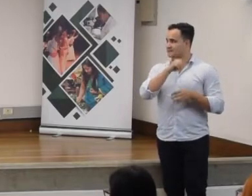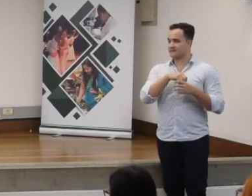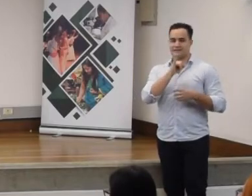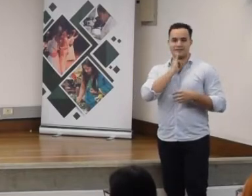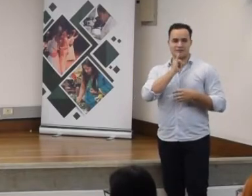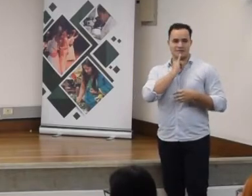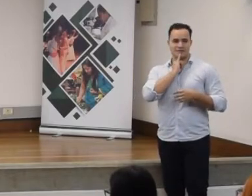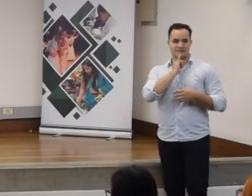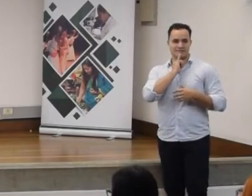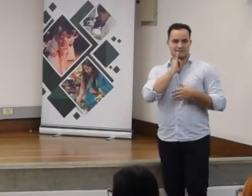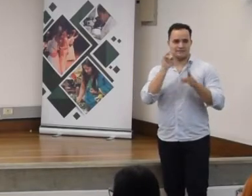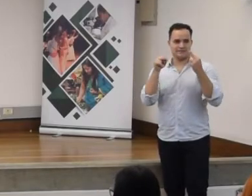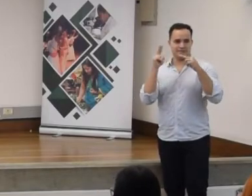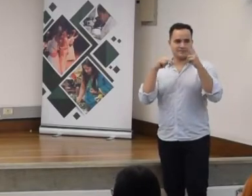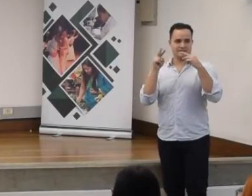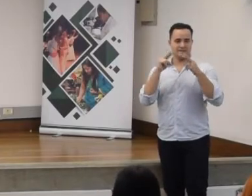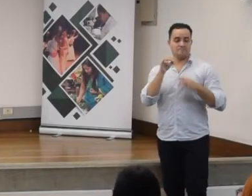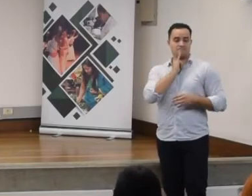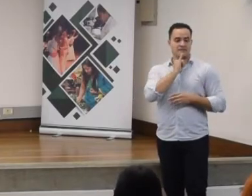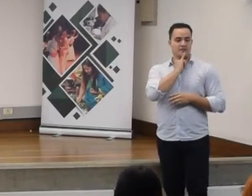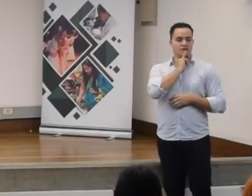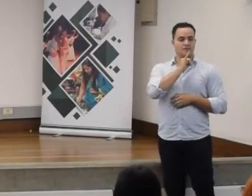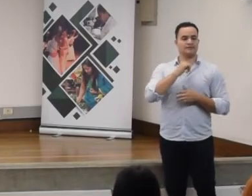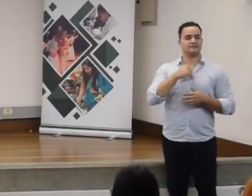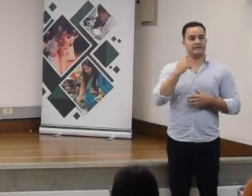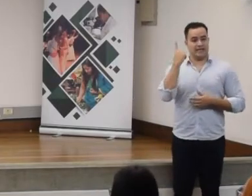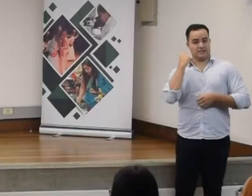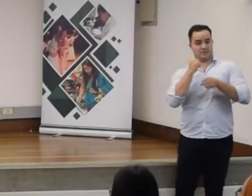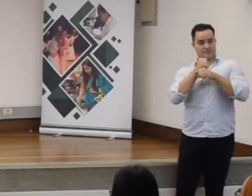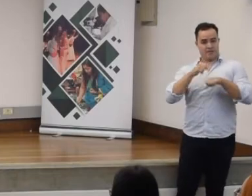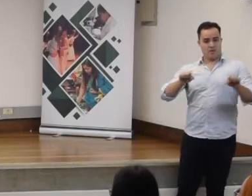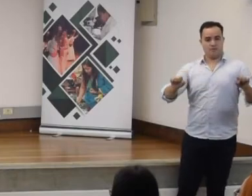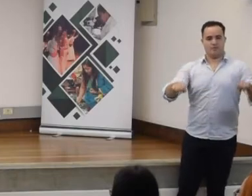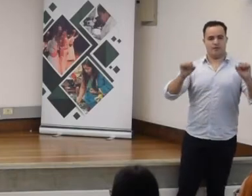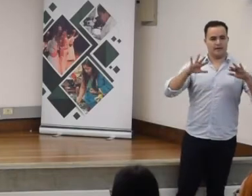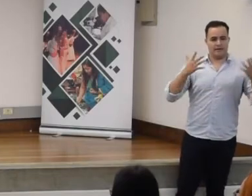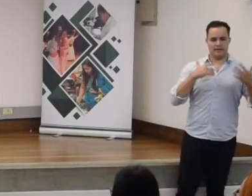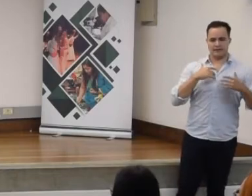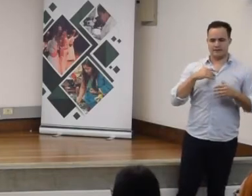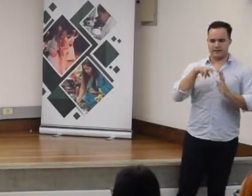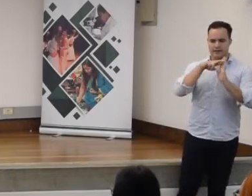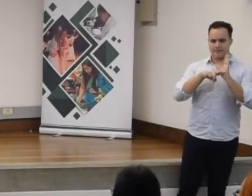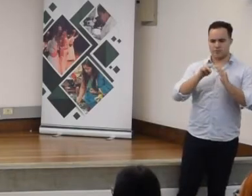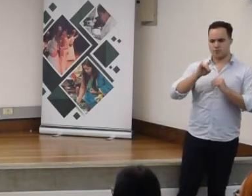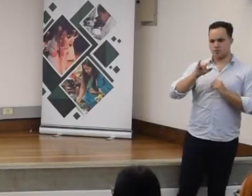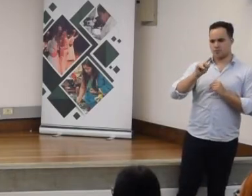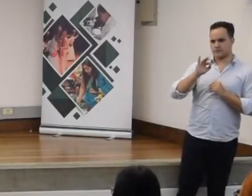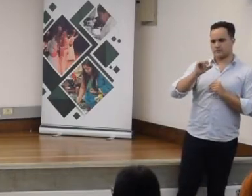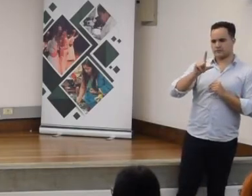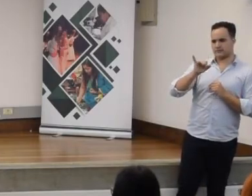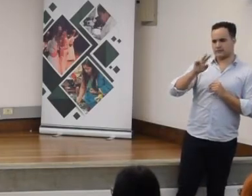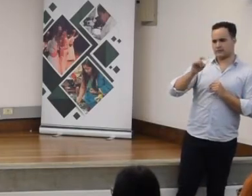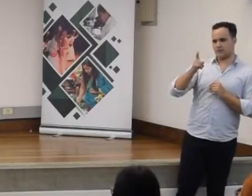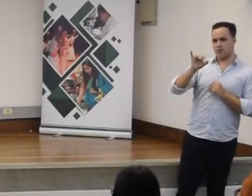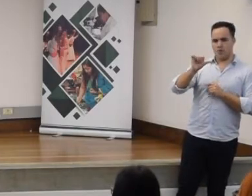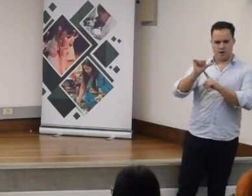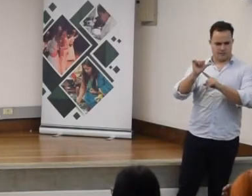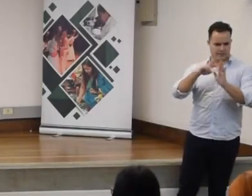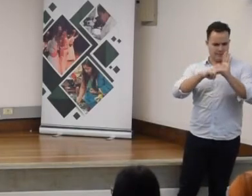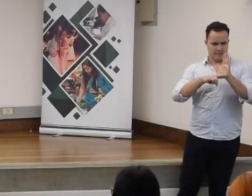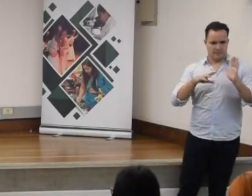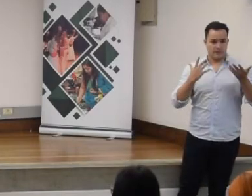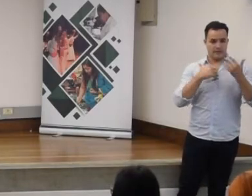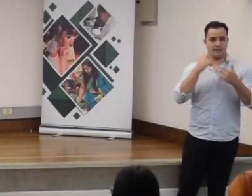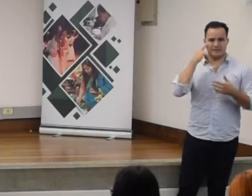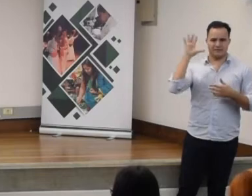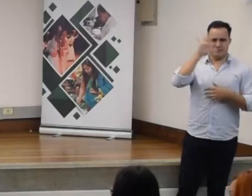Idiomas para aprobar a final del año pasado el reglamento multilingüe, que es un hito en el país, que en un programa institucional se